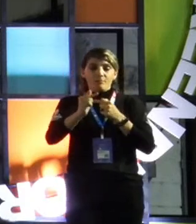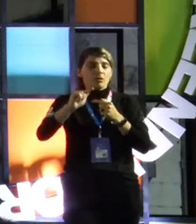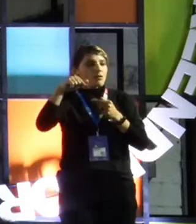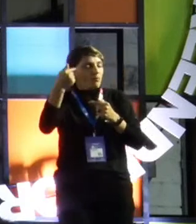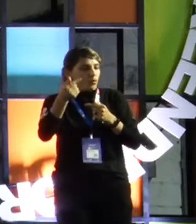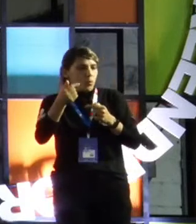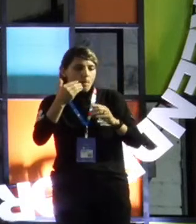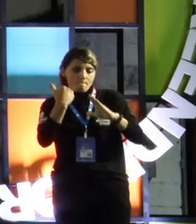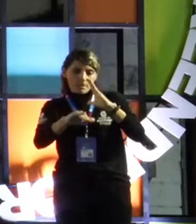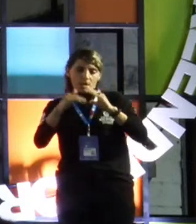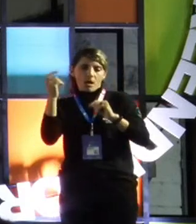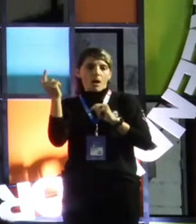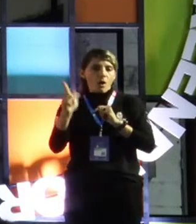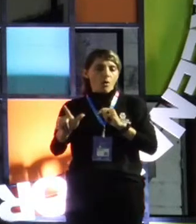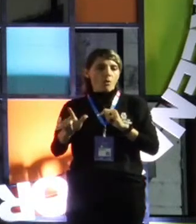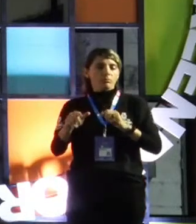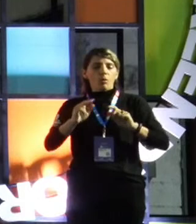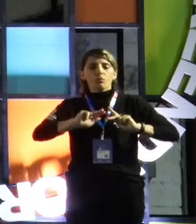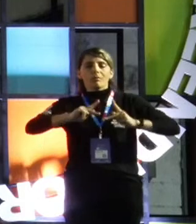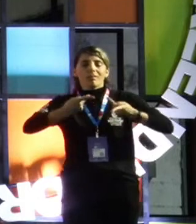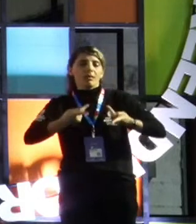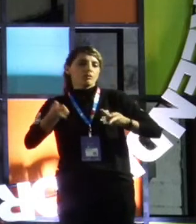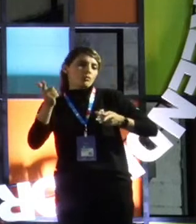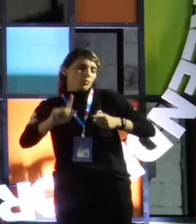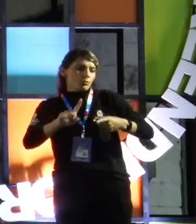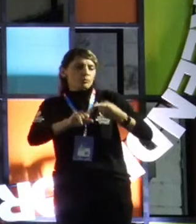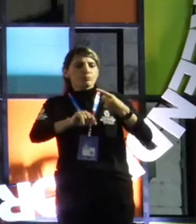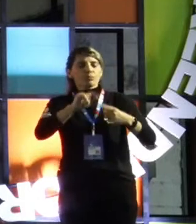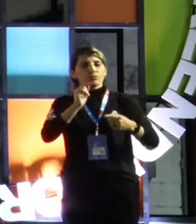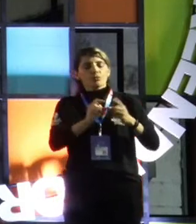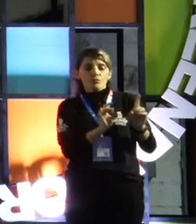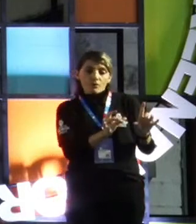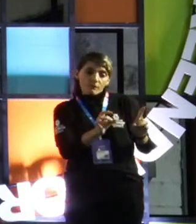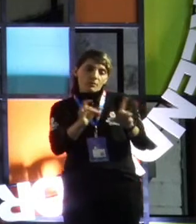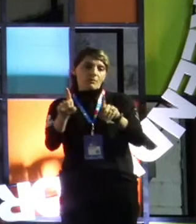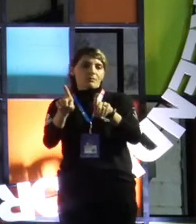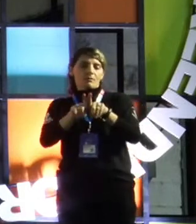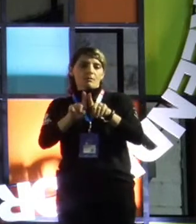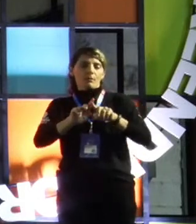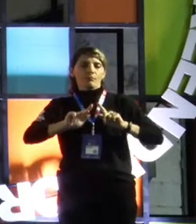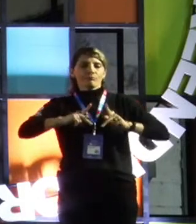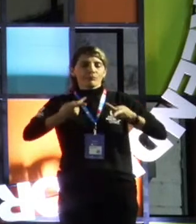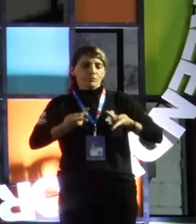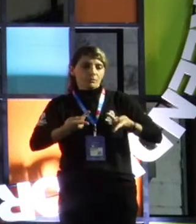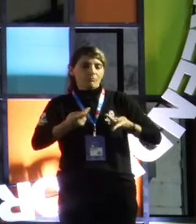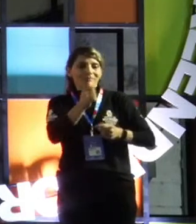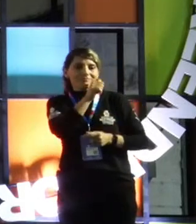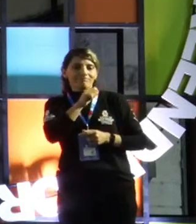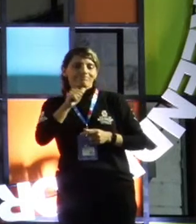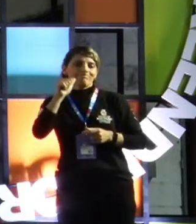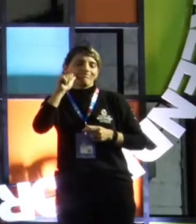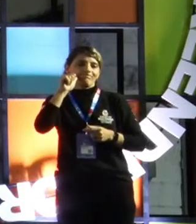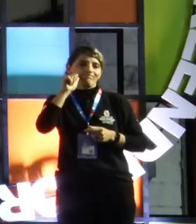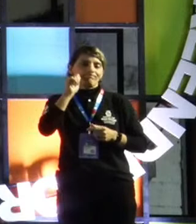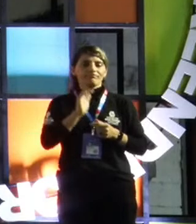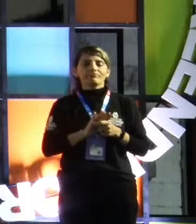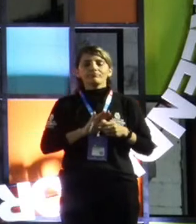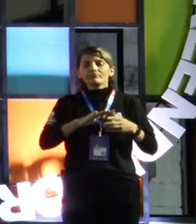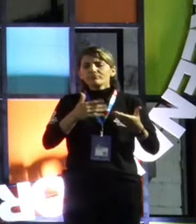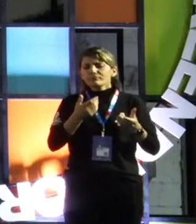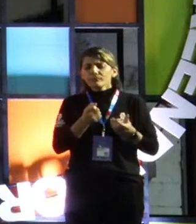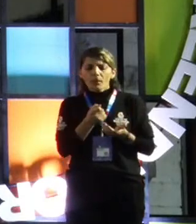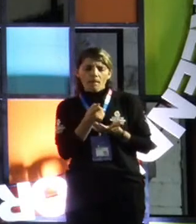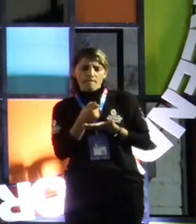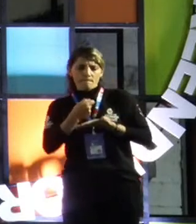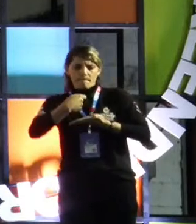outro unboxing, dá para eu colocar um link aqui de um outro produto e vender lá com o meu link de afiliado na Amazon. E aí, na hora que a Amazon pagar minha